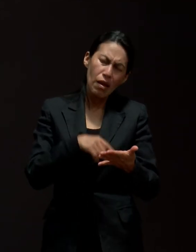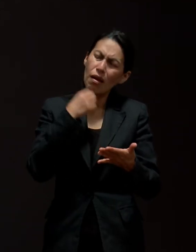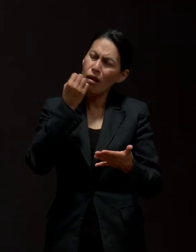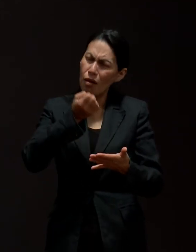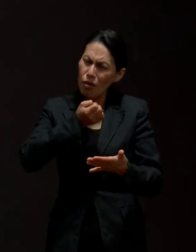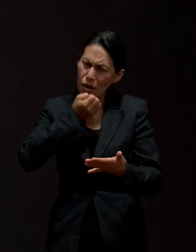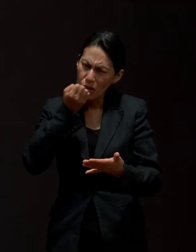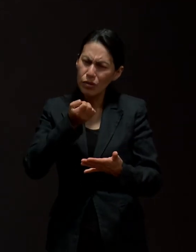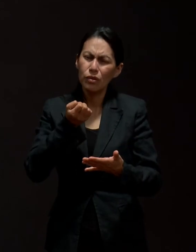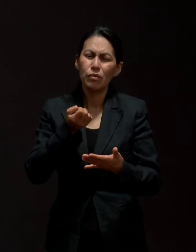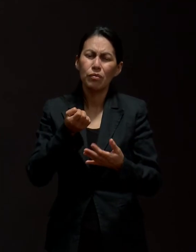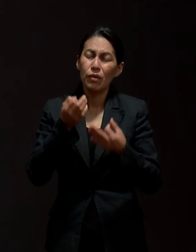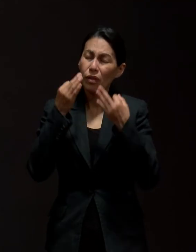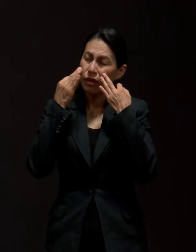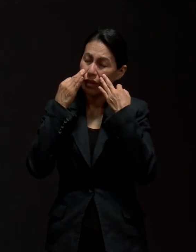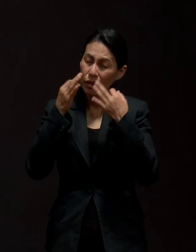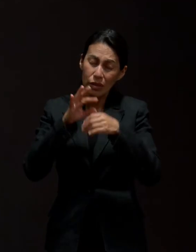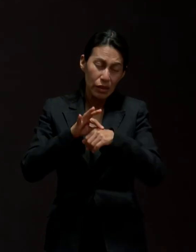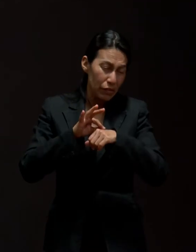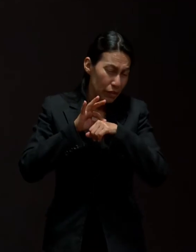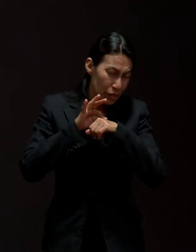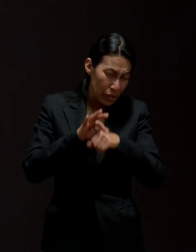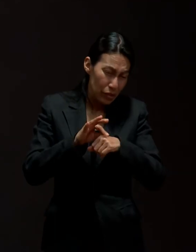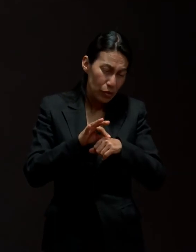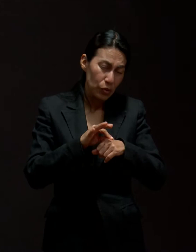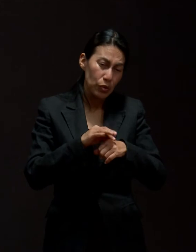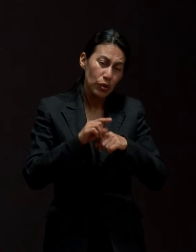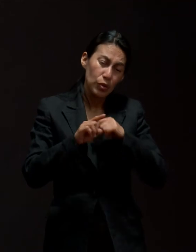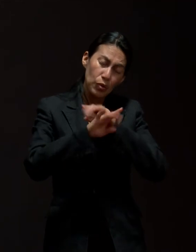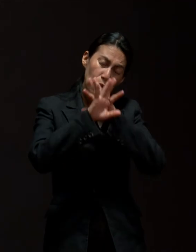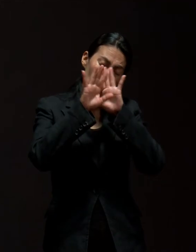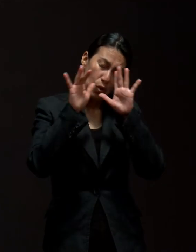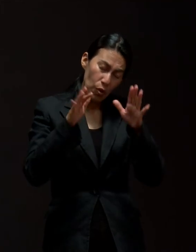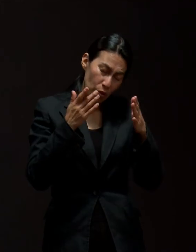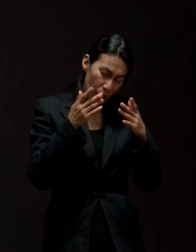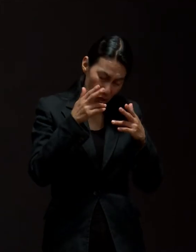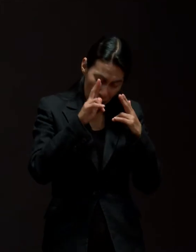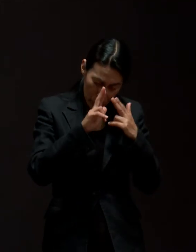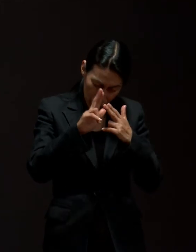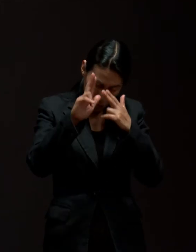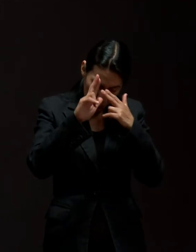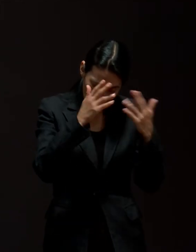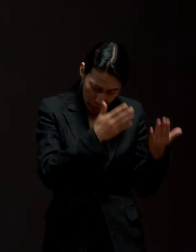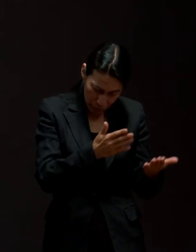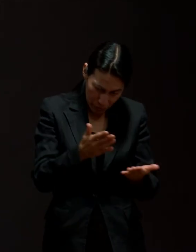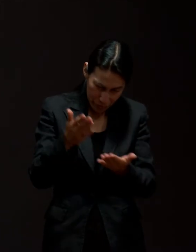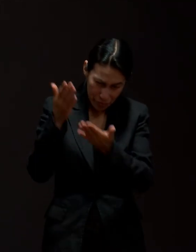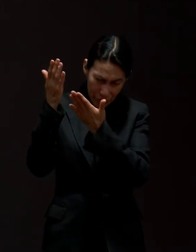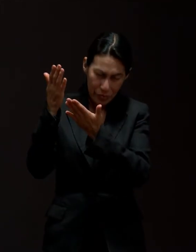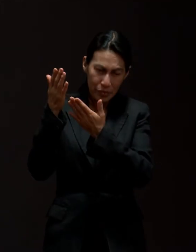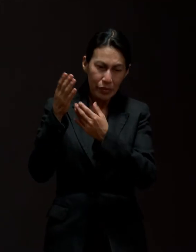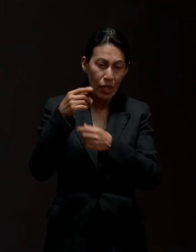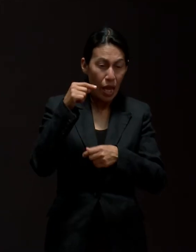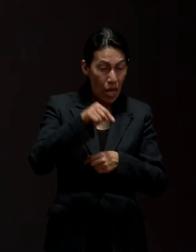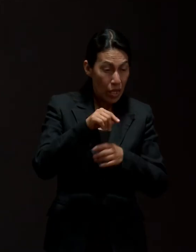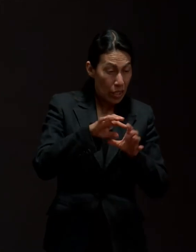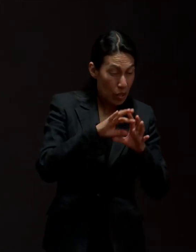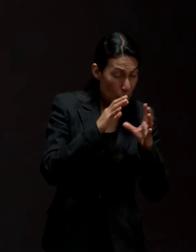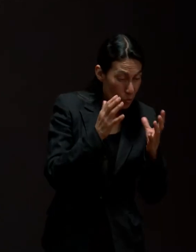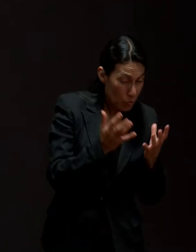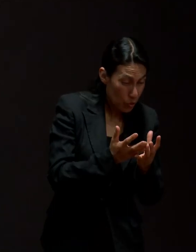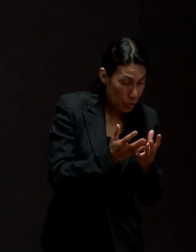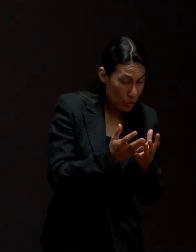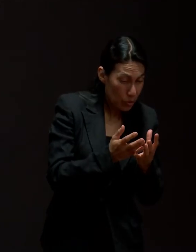palabra. Exacto. Y a través de la oración para la testificación de su gloria y de su honor en este